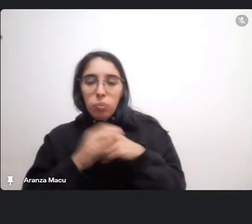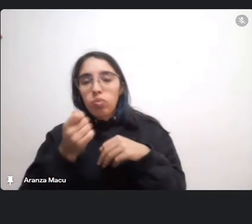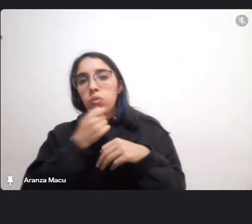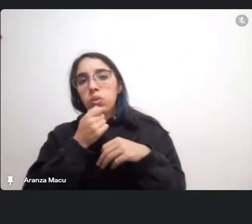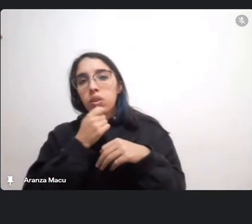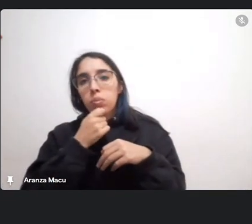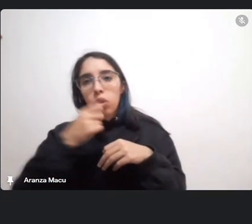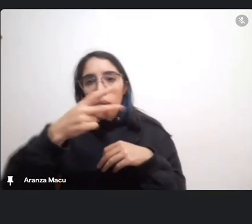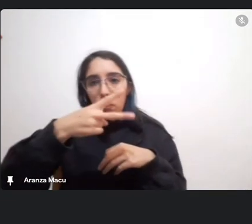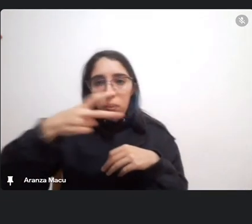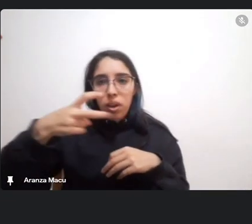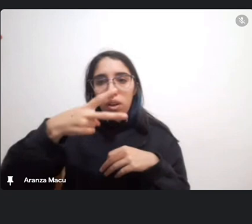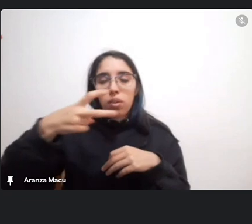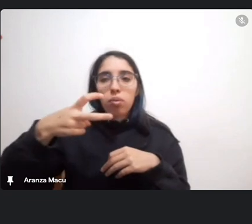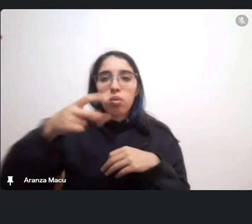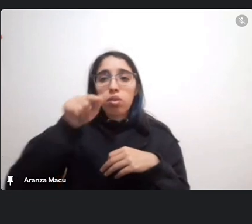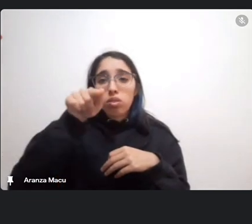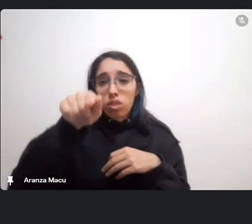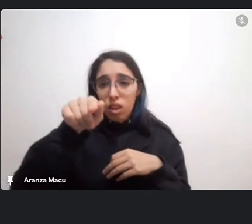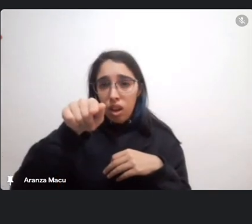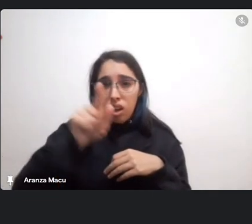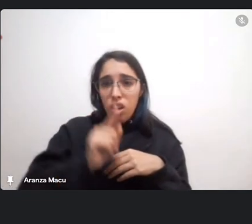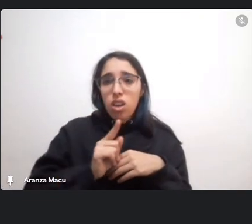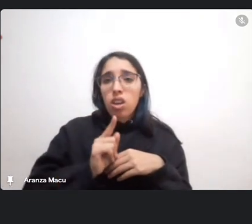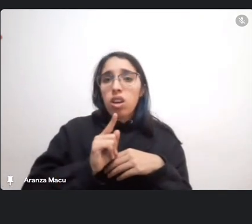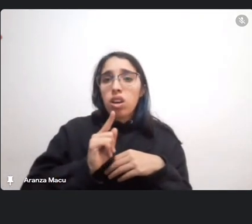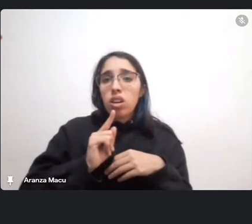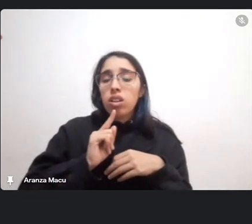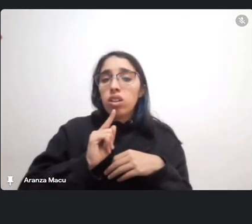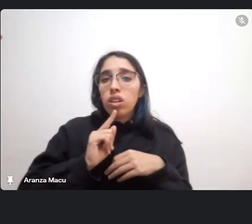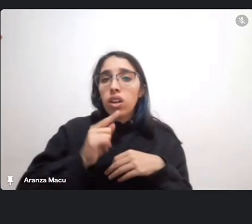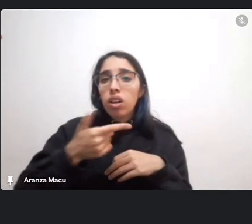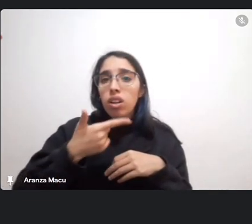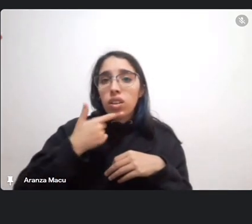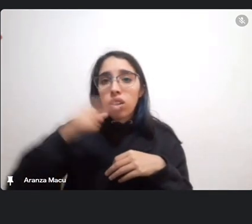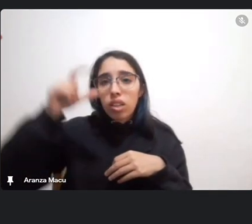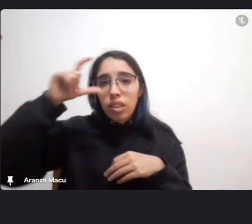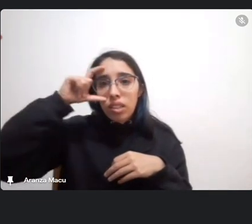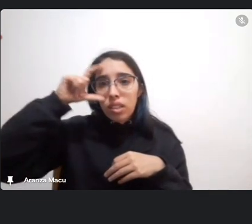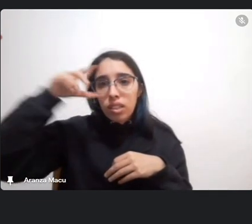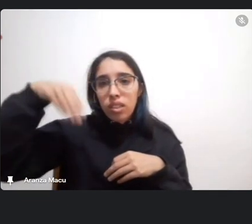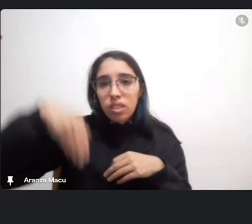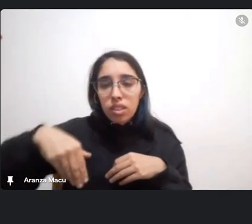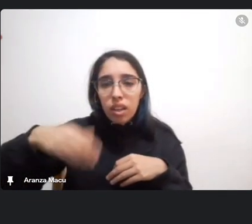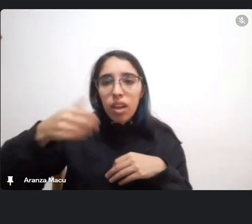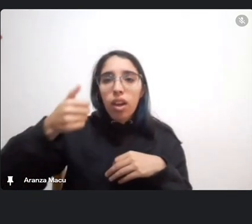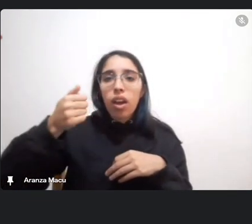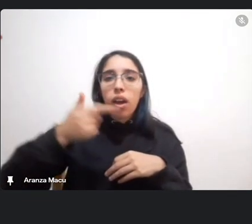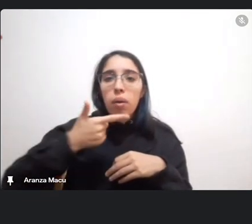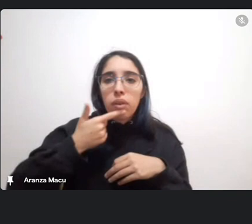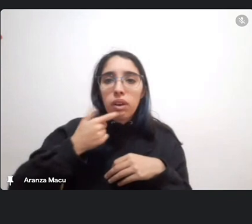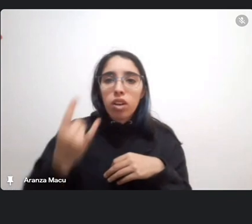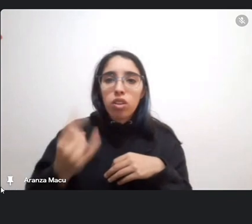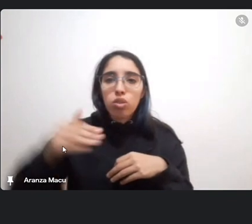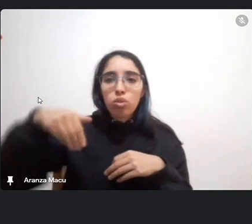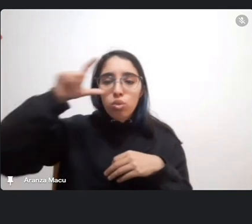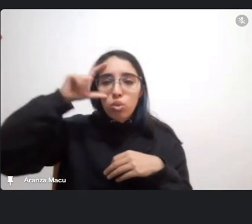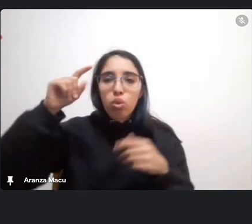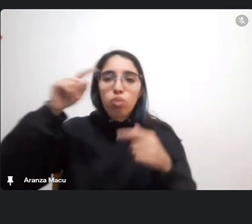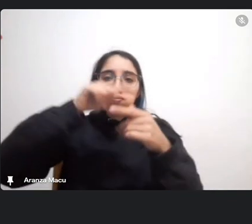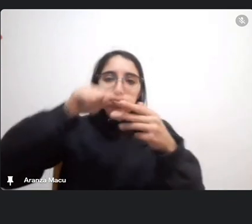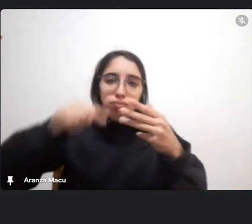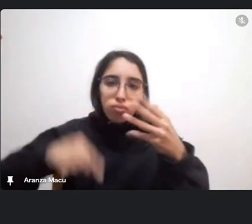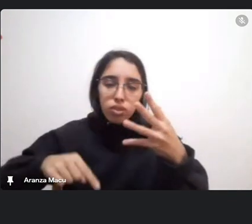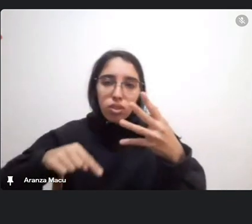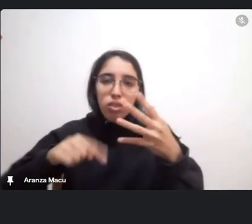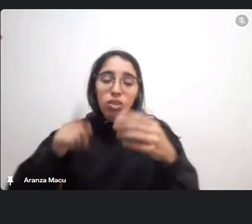indica, parece, sim, asume. O sea, ustedes tendrían que buscar el significado y poner estos